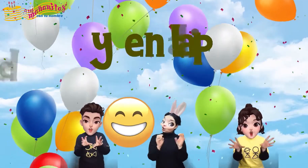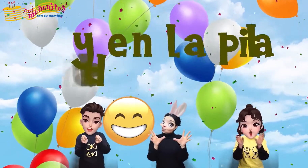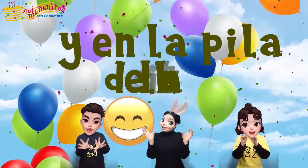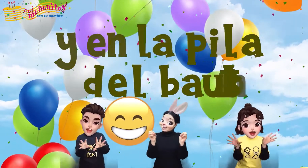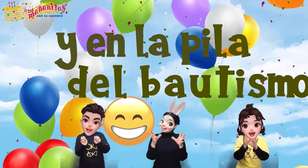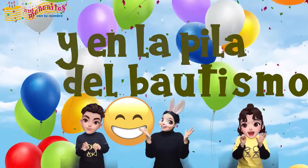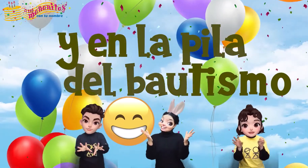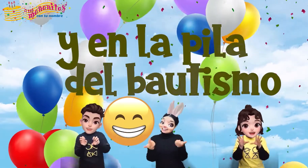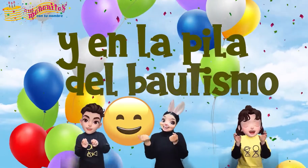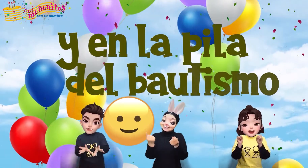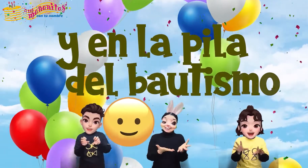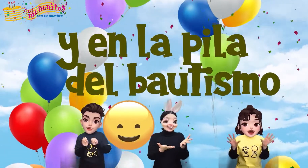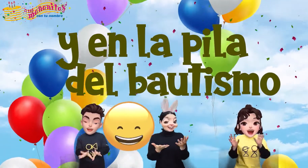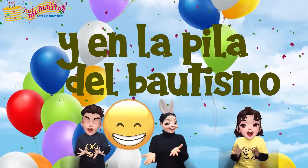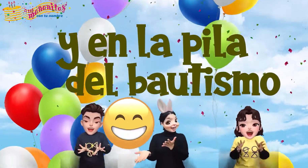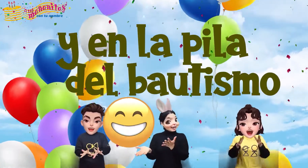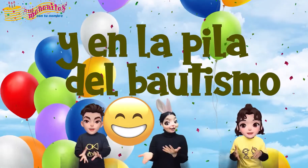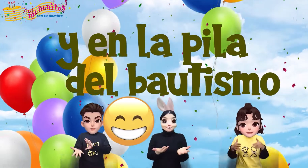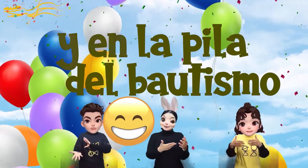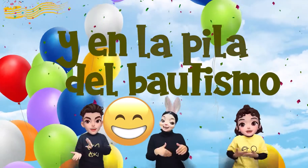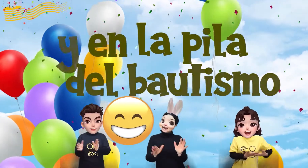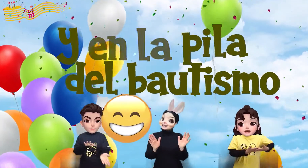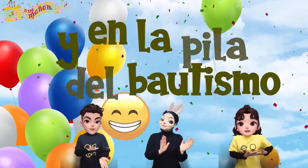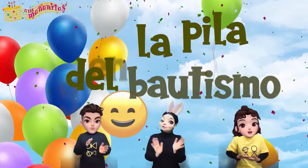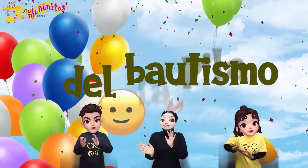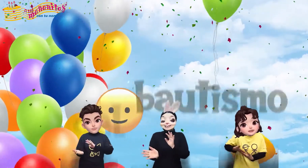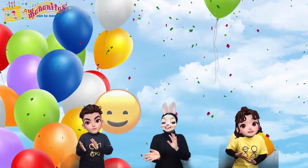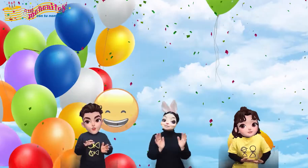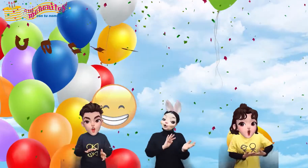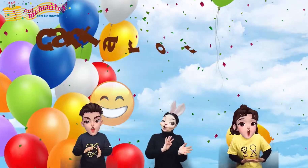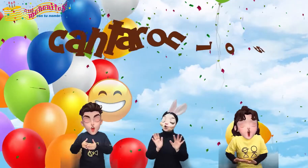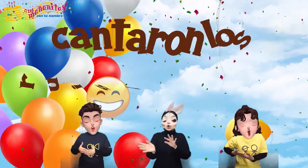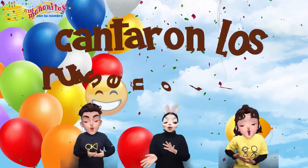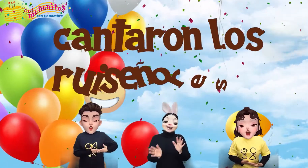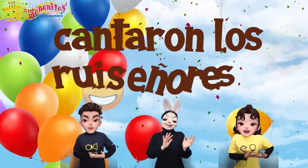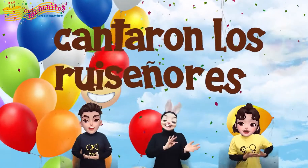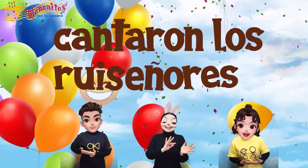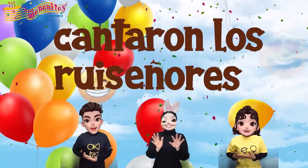es la vida del